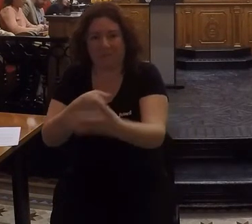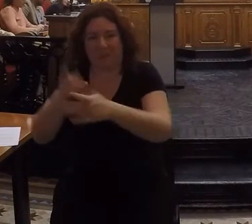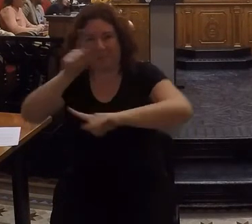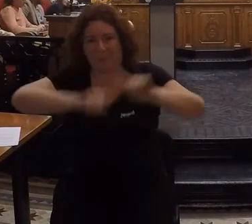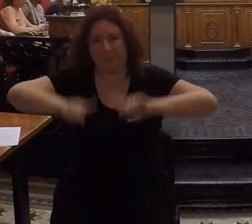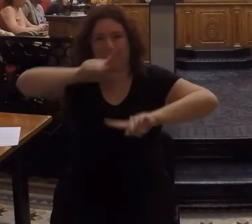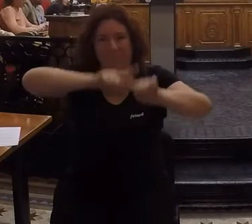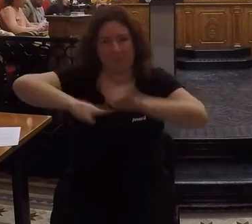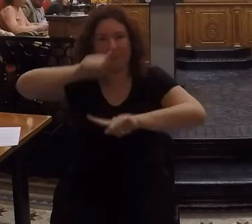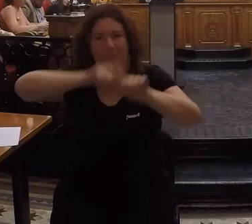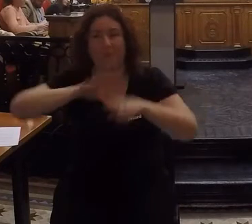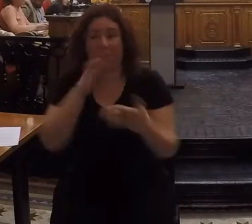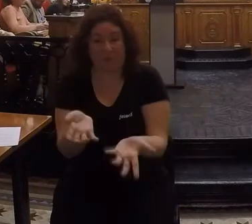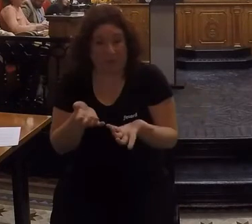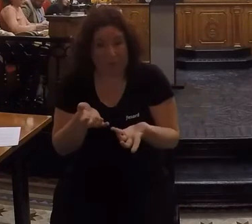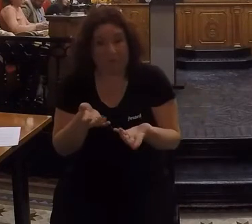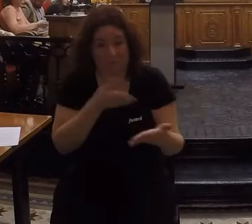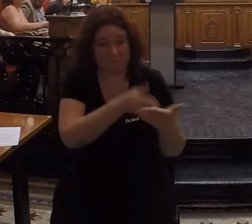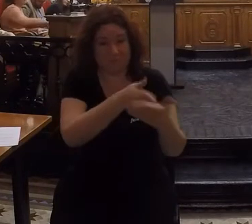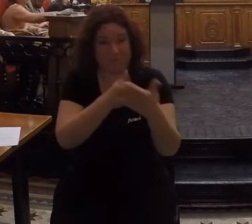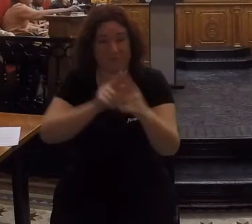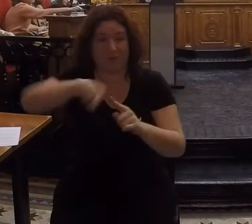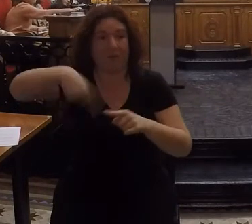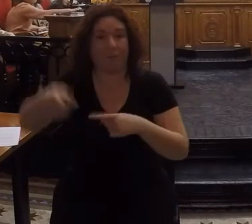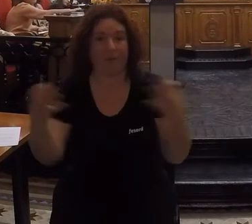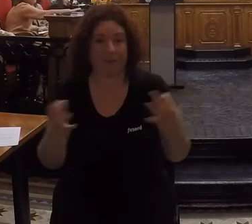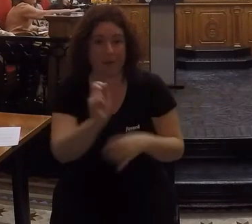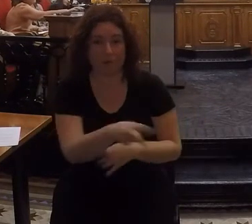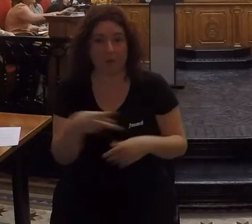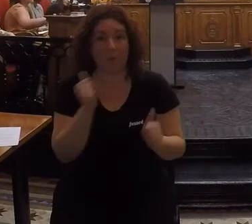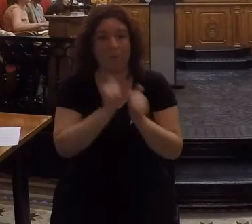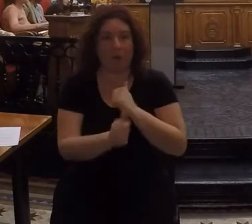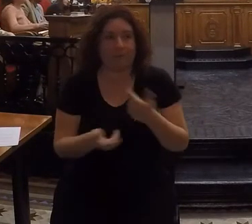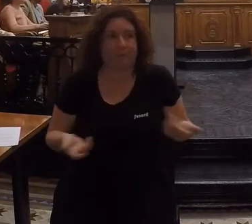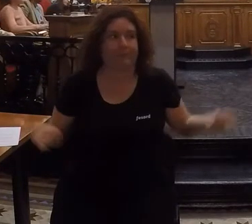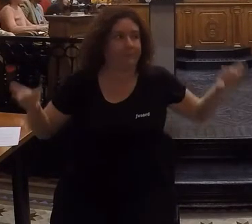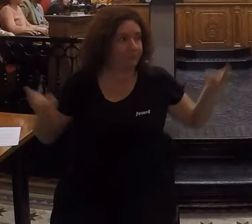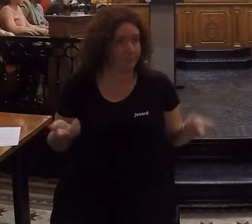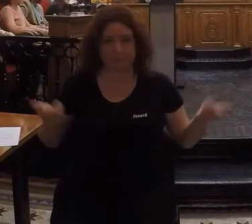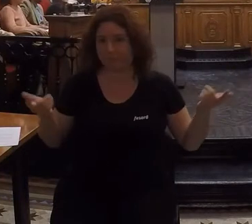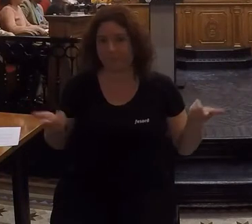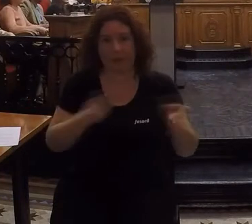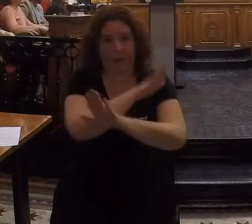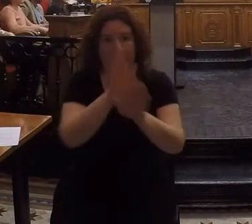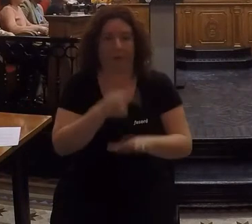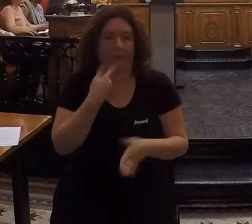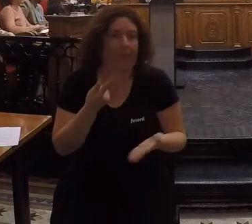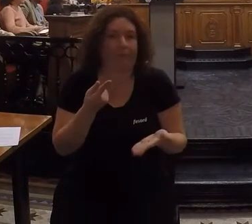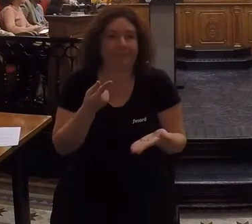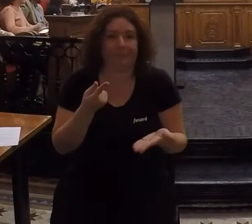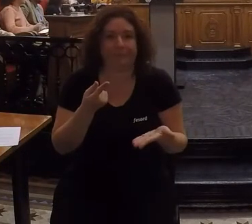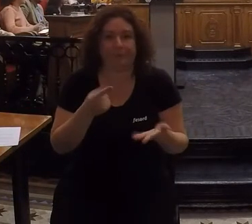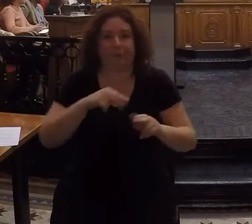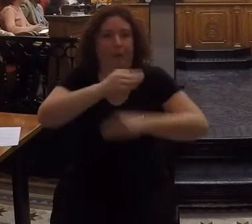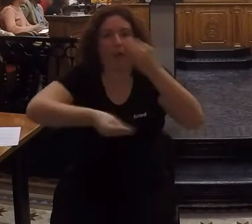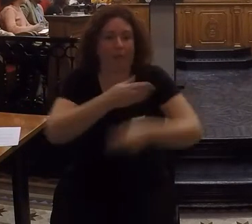para una bonificación, pues resulta que al final puede ser que, oiga, que resulte que al final no se realice. Como